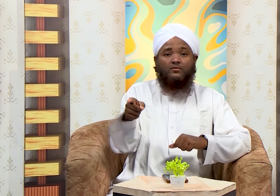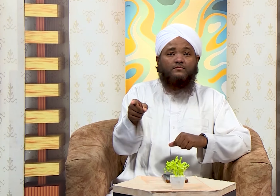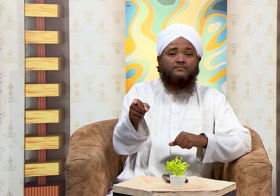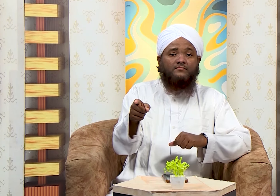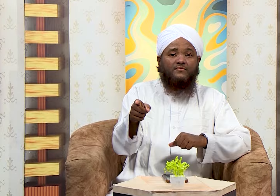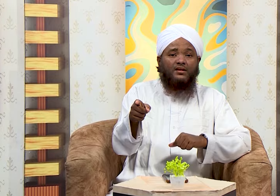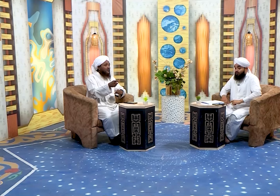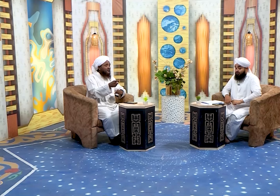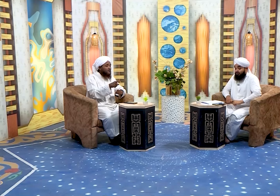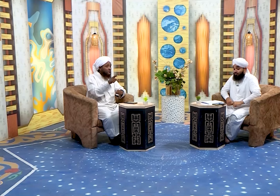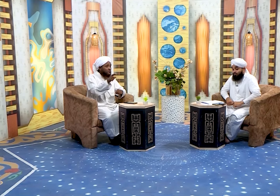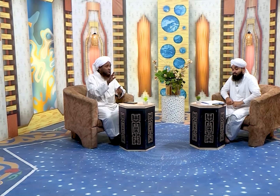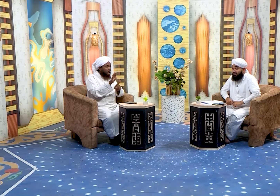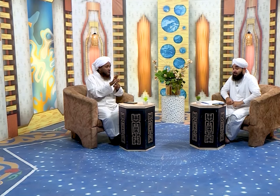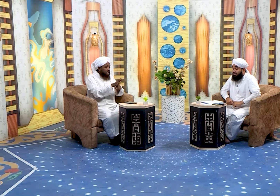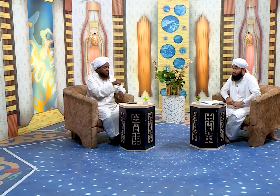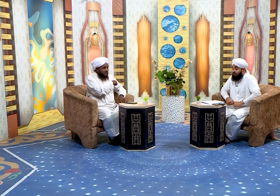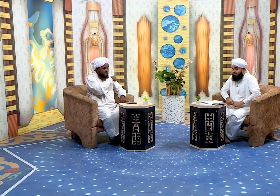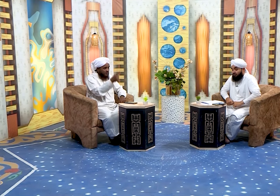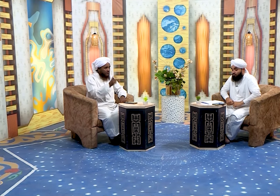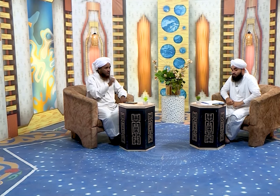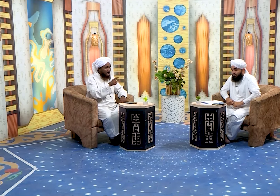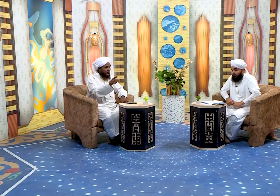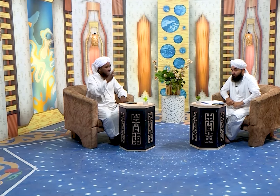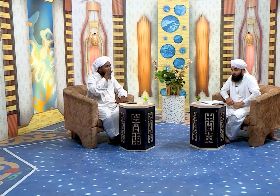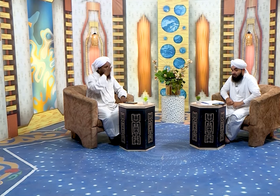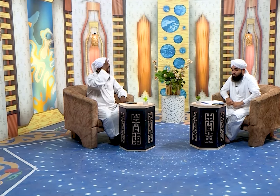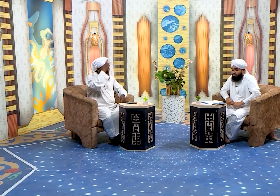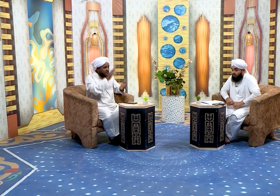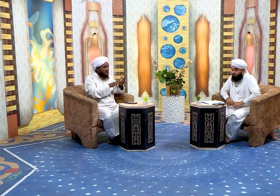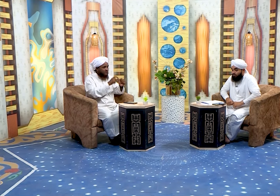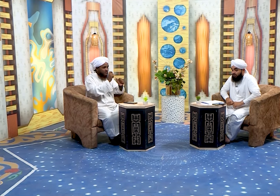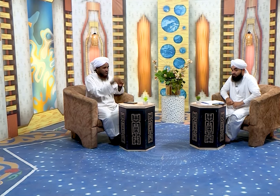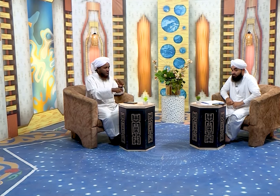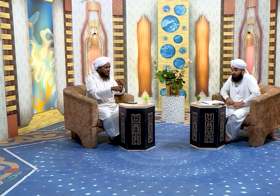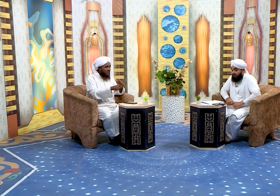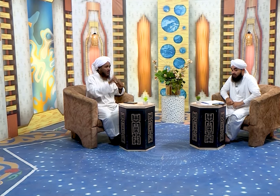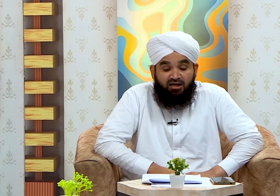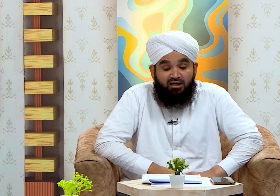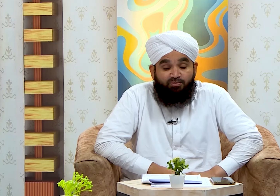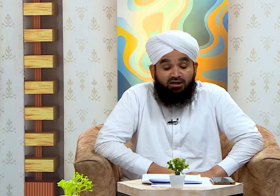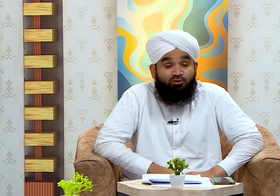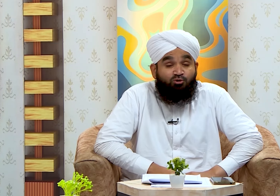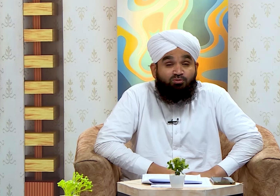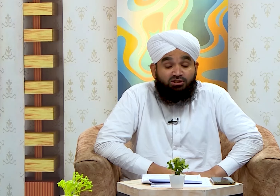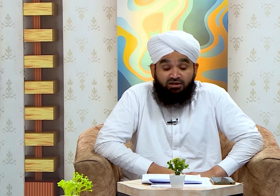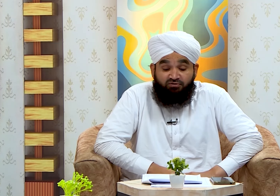کہلوارا ہے تو پھر اللہ پاک نے حضرت موسیٰ علیہ السلام کو کیا حکم ارشاد فرمایا اللہ پاک نے حکم ارشاد